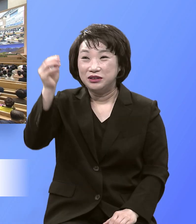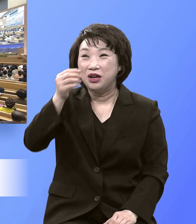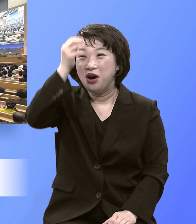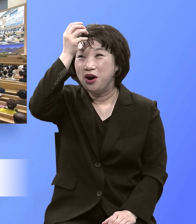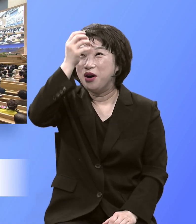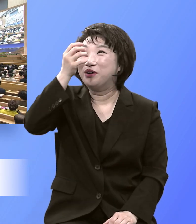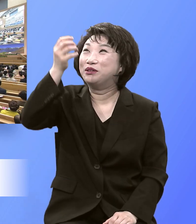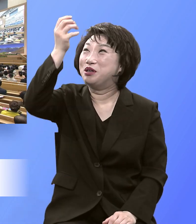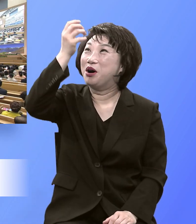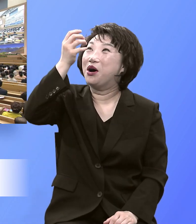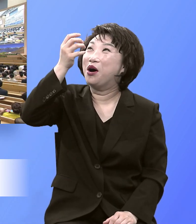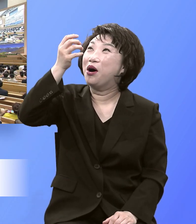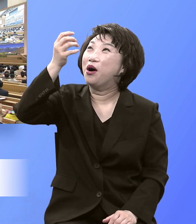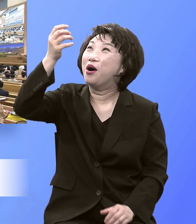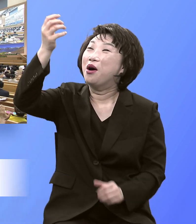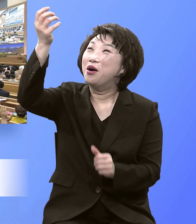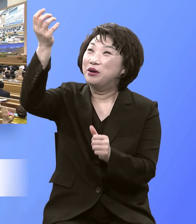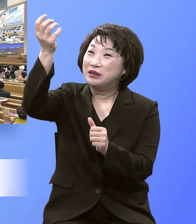소식을